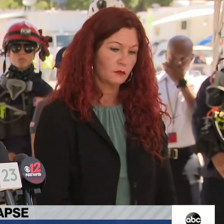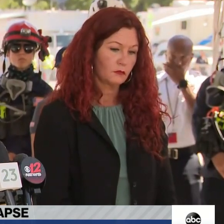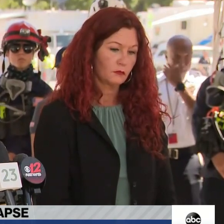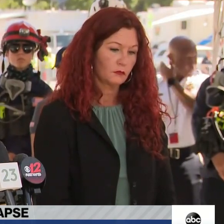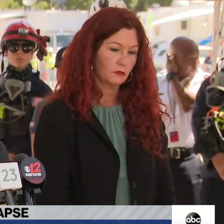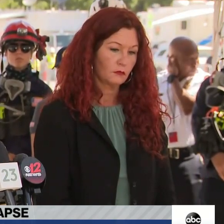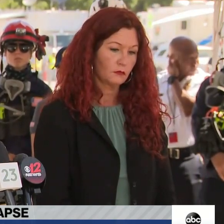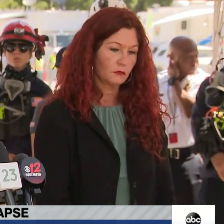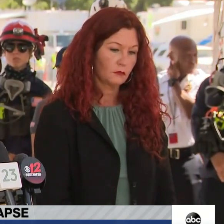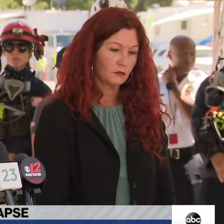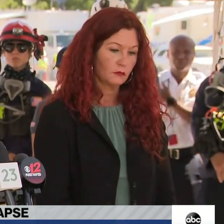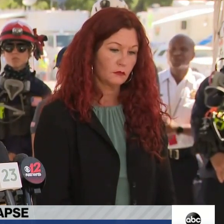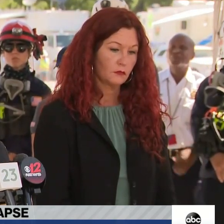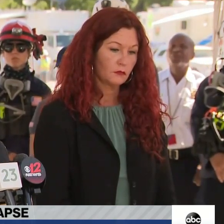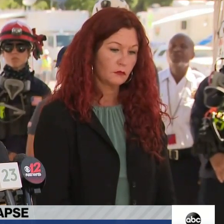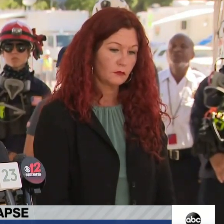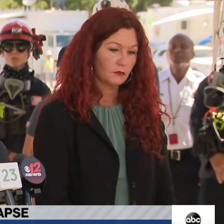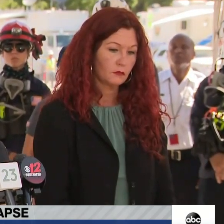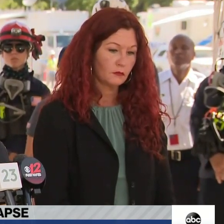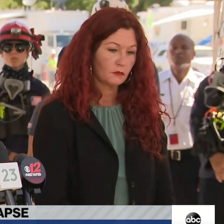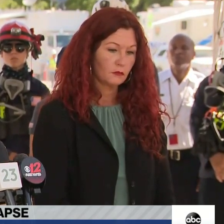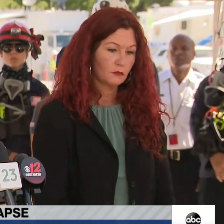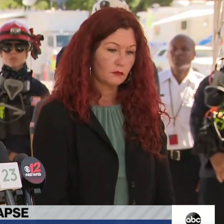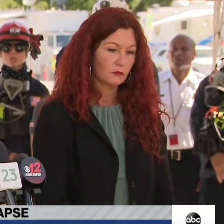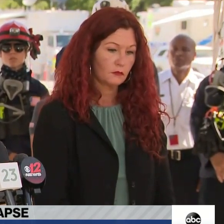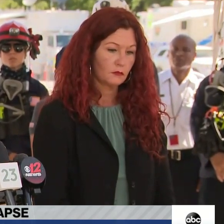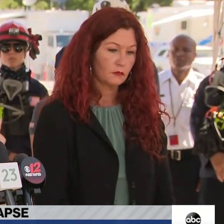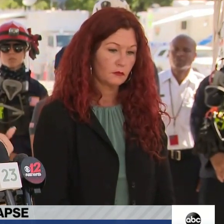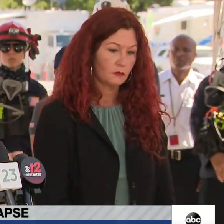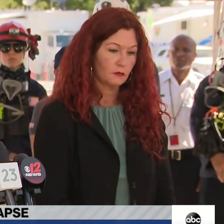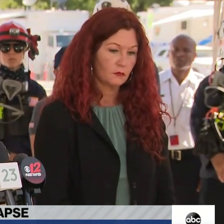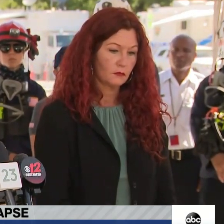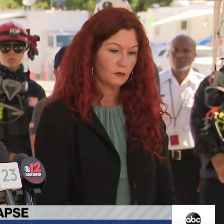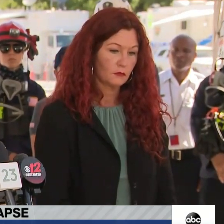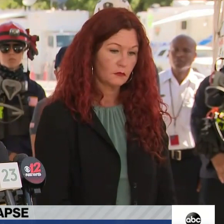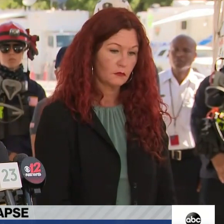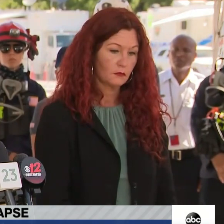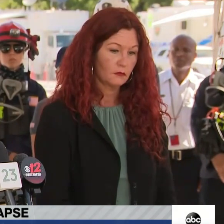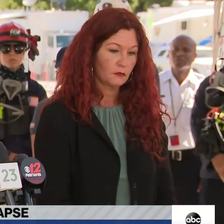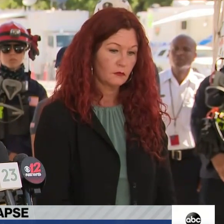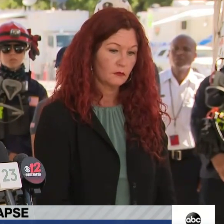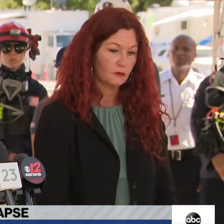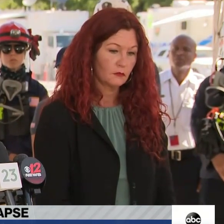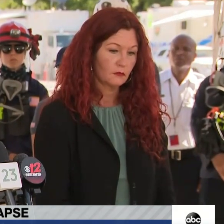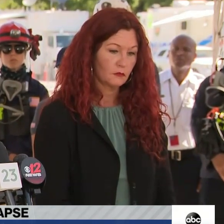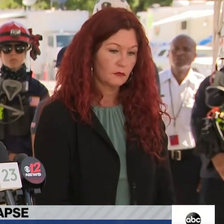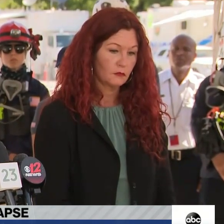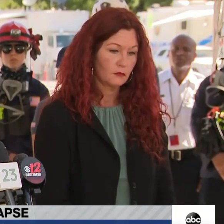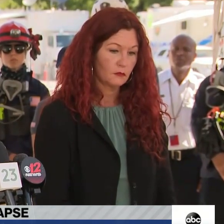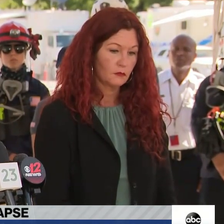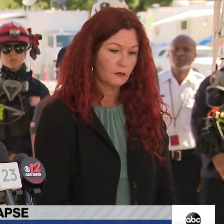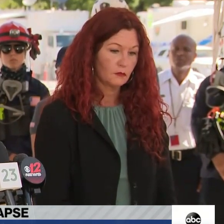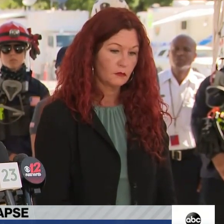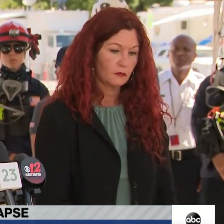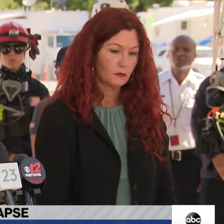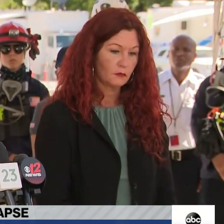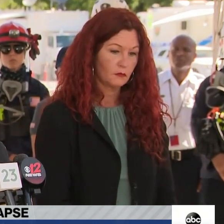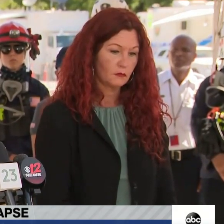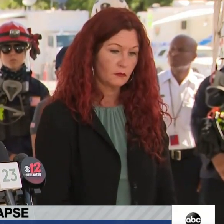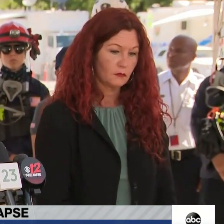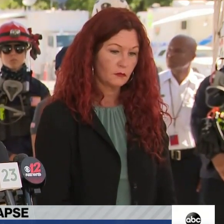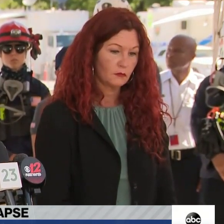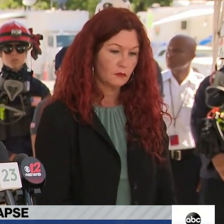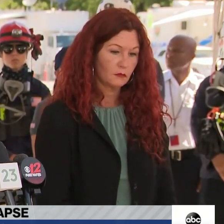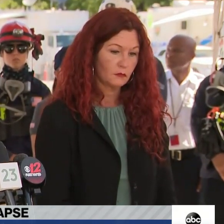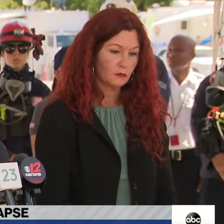los recursos del Departamento de Transporte, ellos han podido examinar la estructura y determinar el camino para seguir lo que